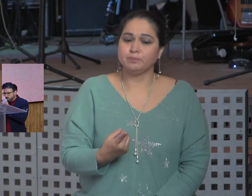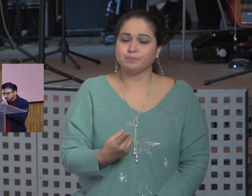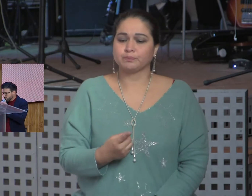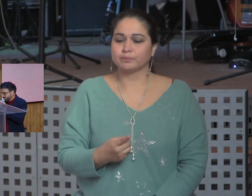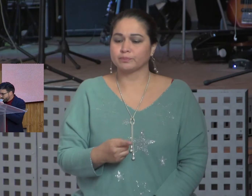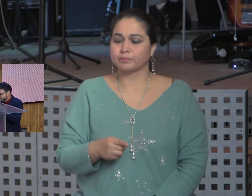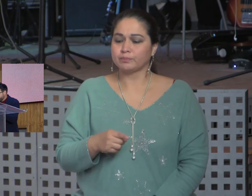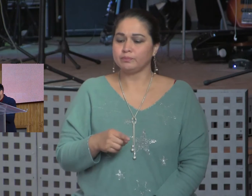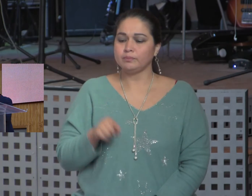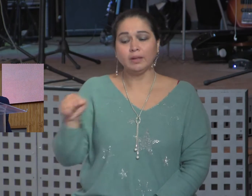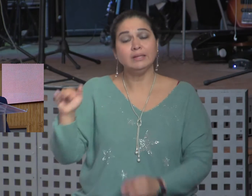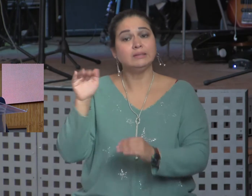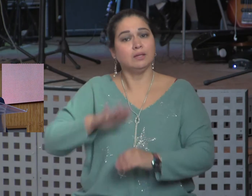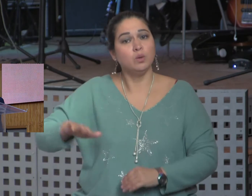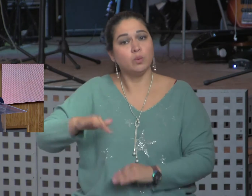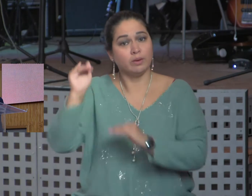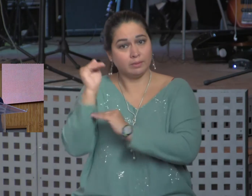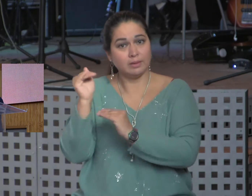de años,